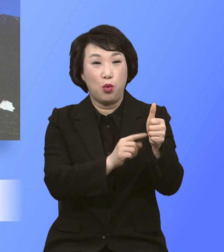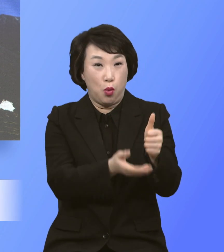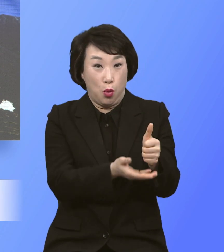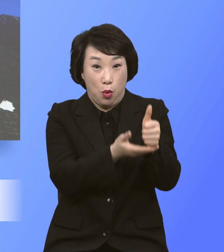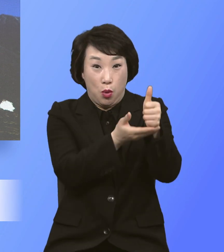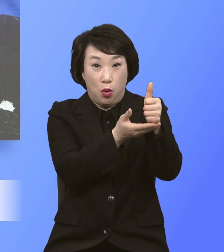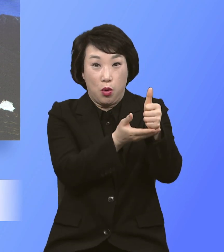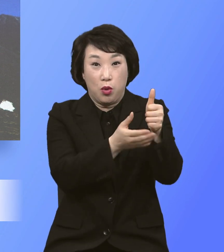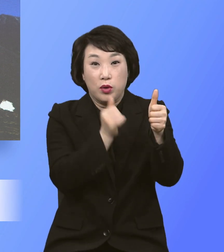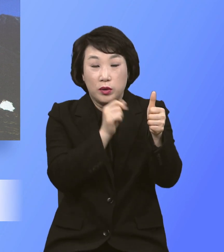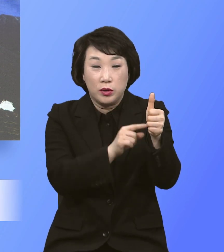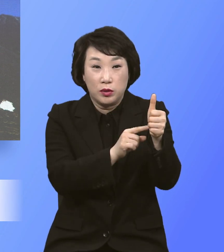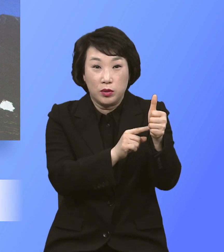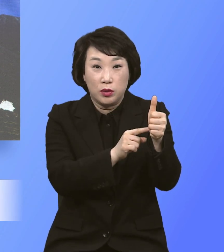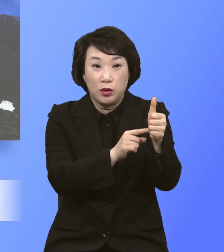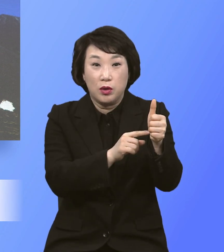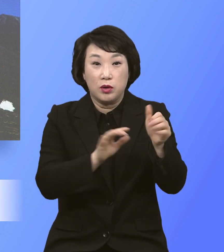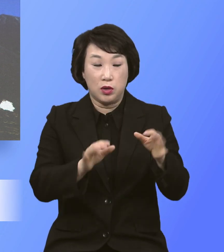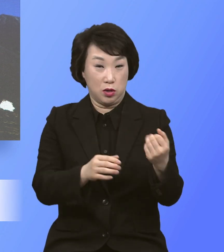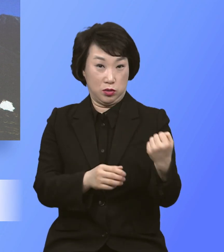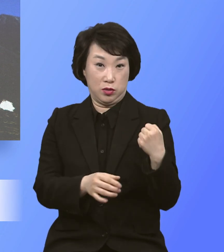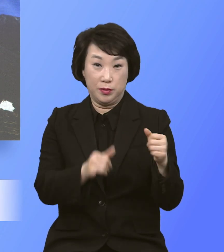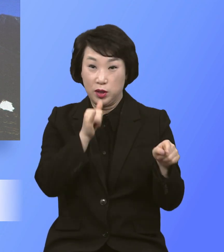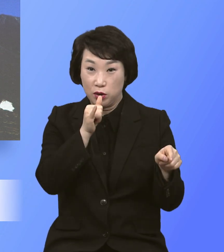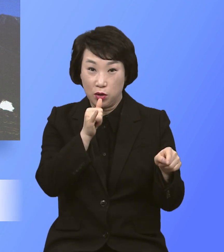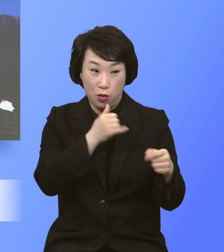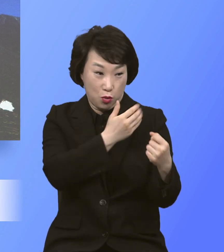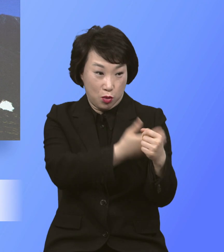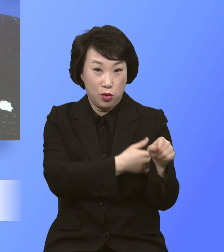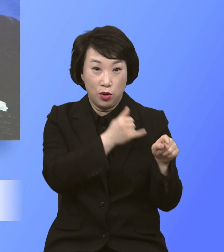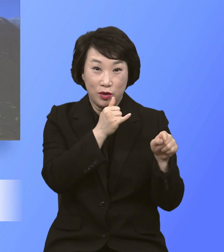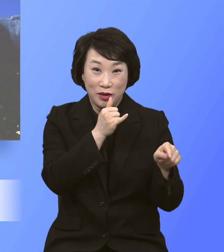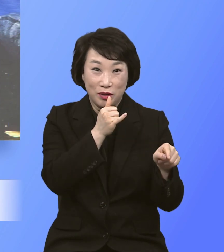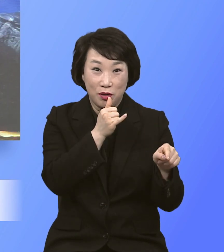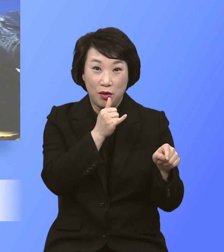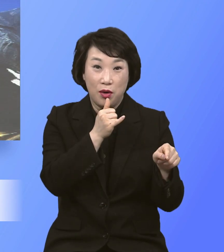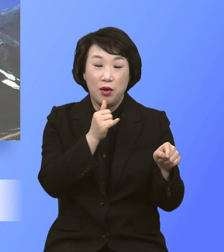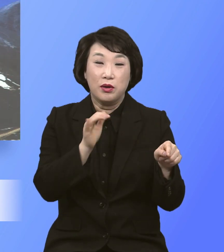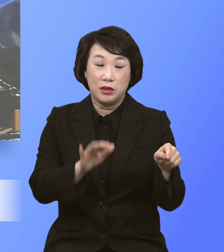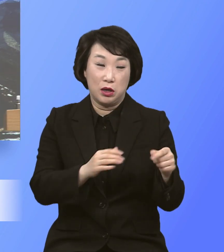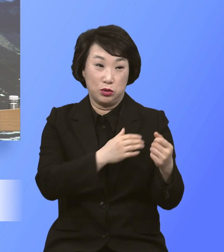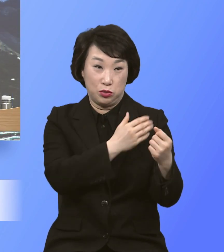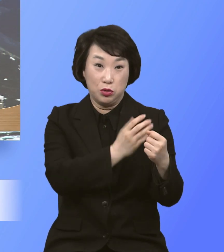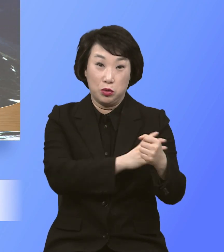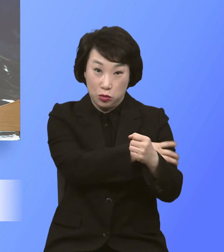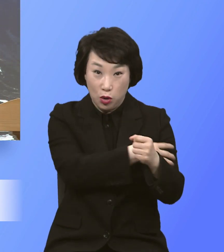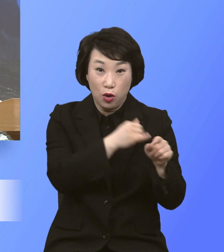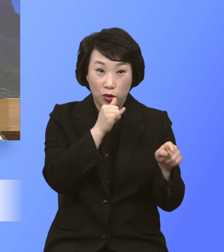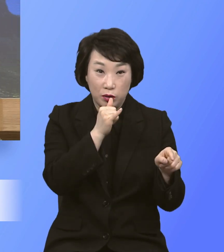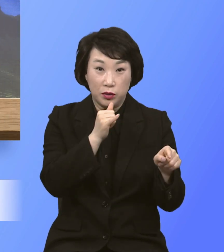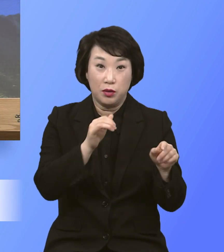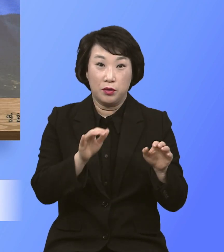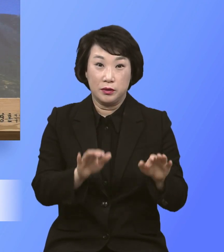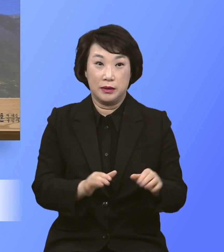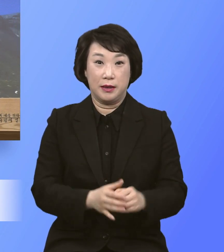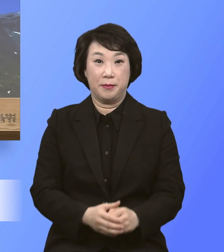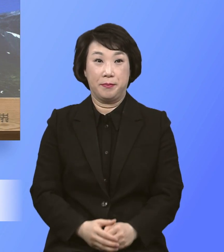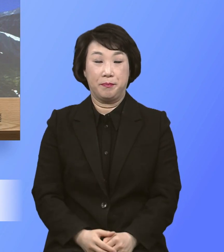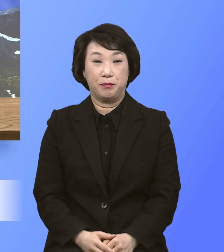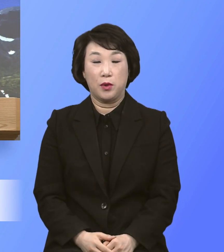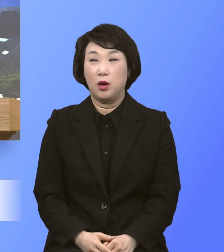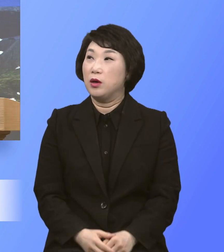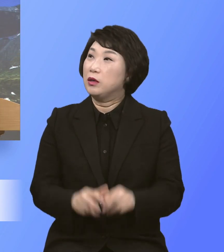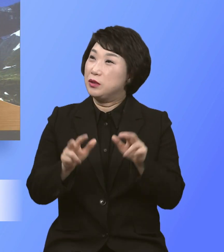다른 힘이 있고 권력이 있고 능력이 있고,